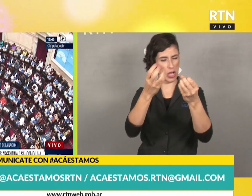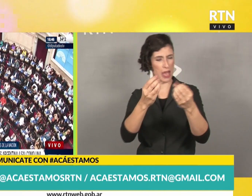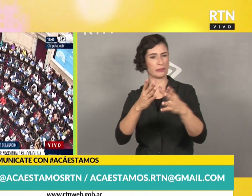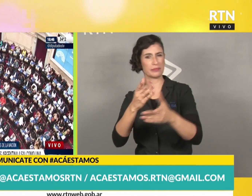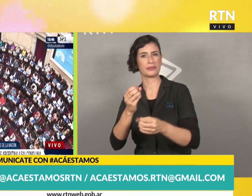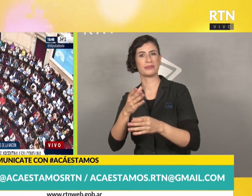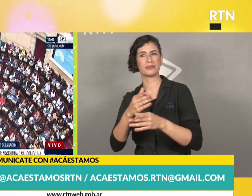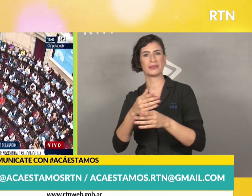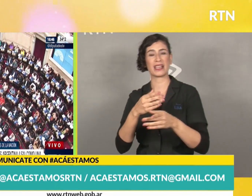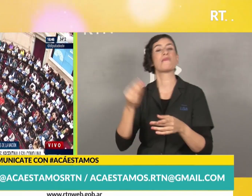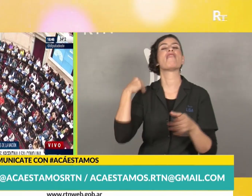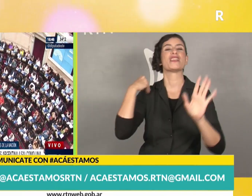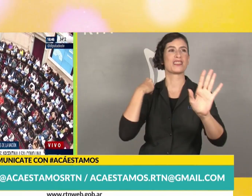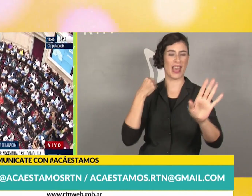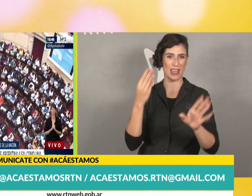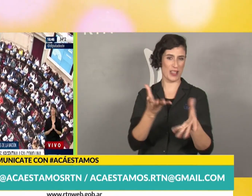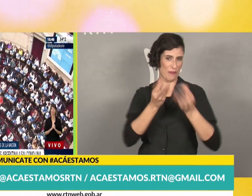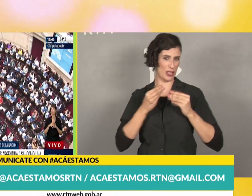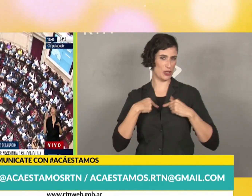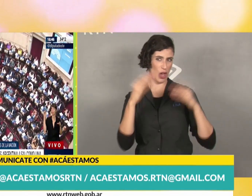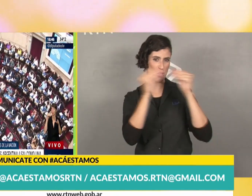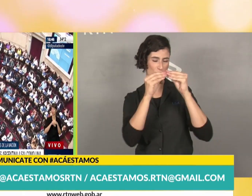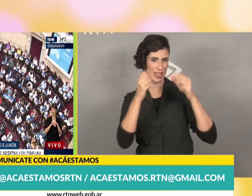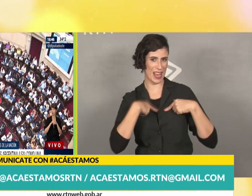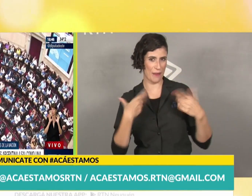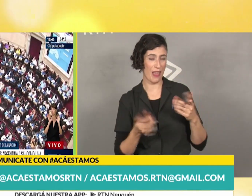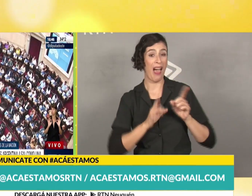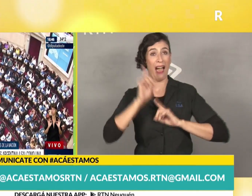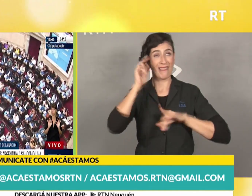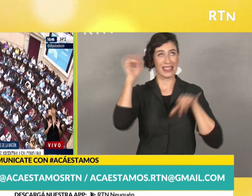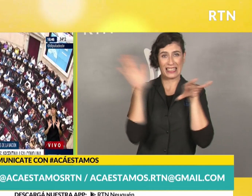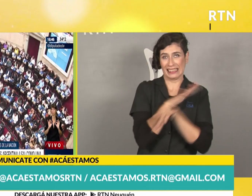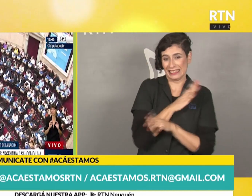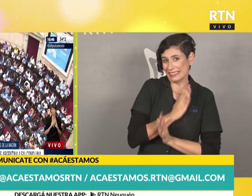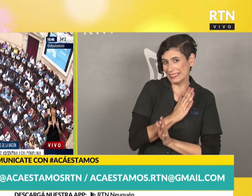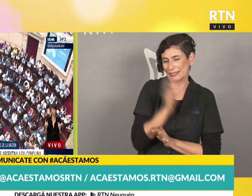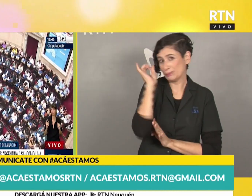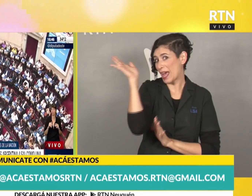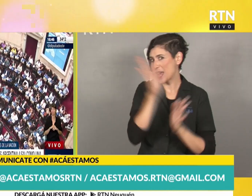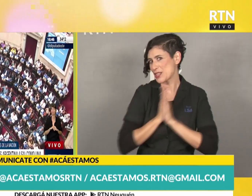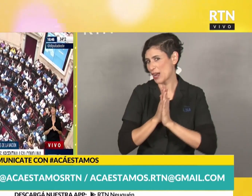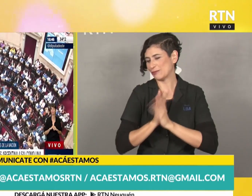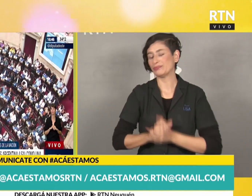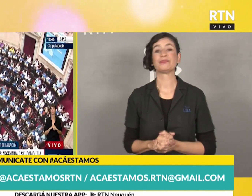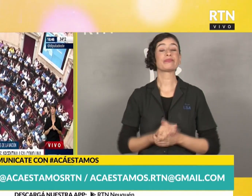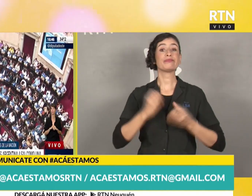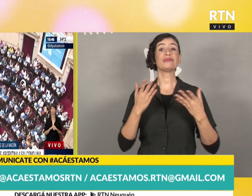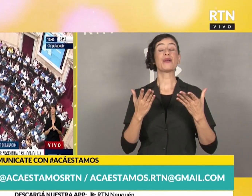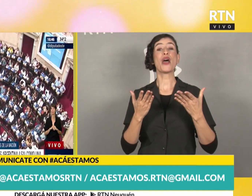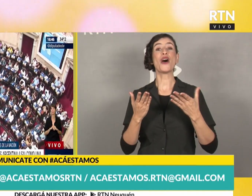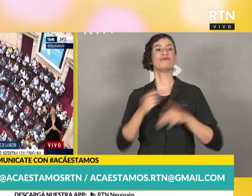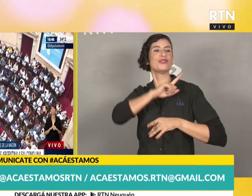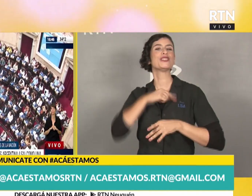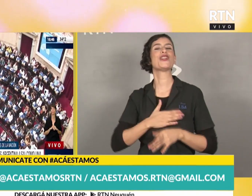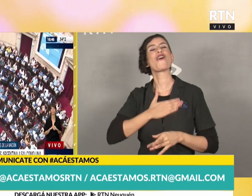bien. Acá estoy charlando con mi compañera que me está ayudando, porque si no, uno a veces se equivoca. Muy bien. Estábamos contentos y al inicio